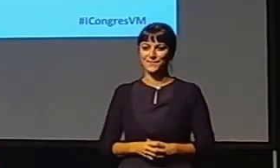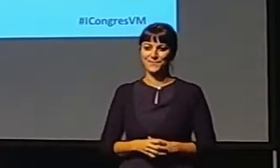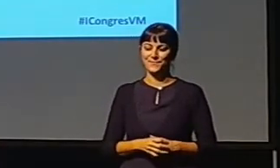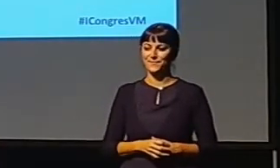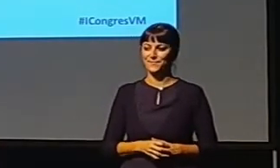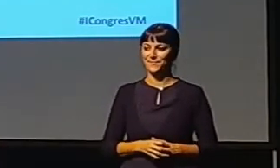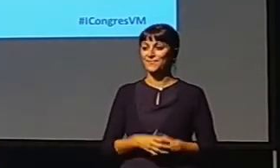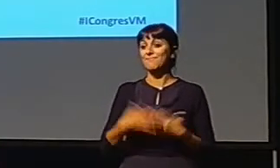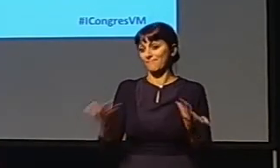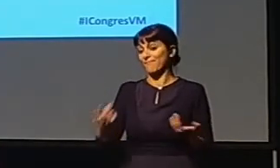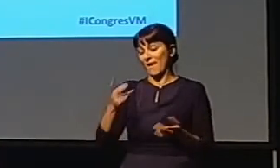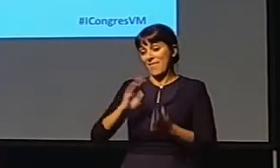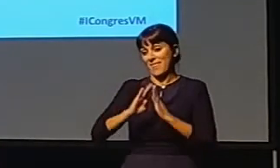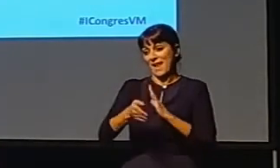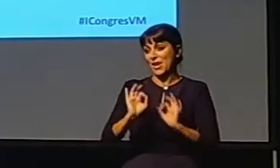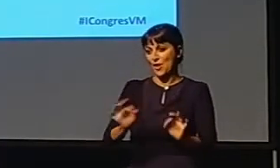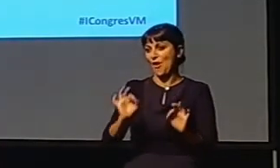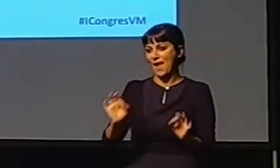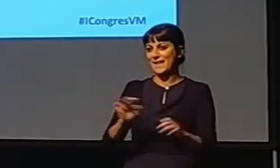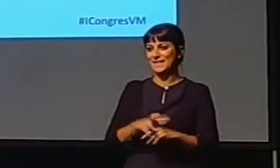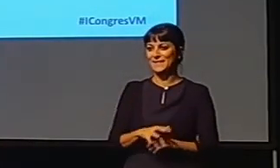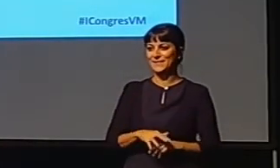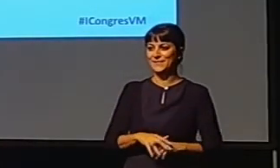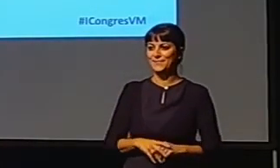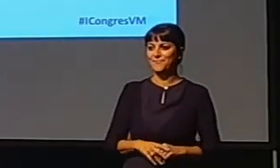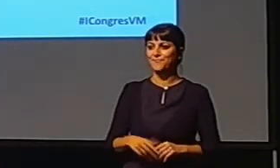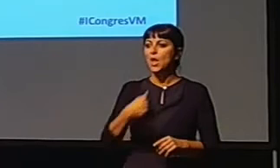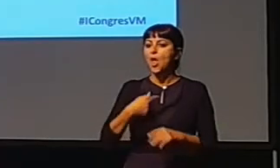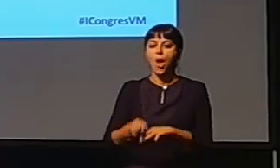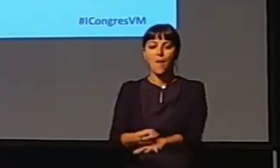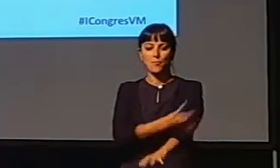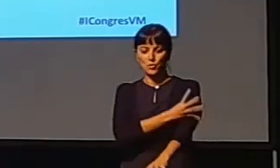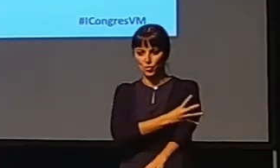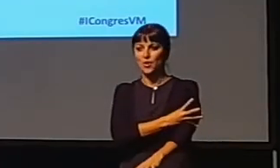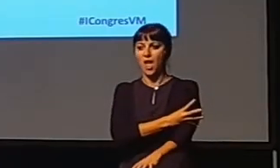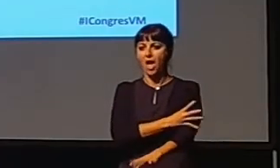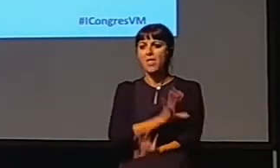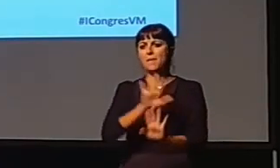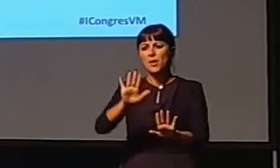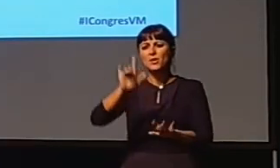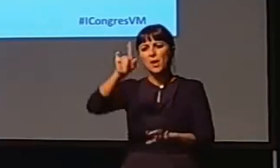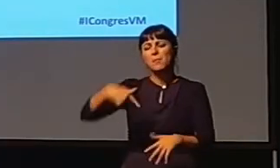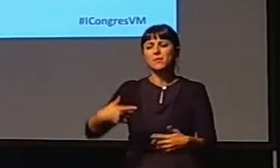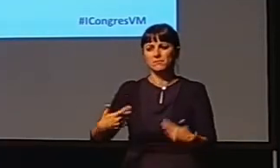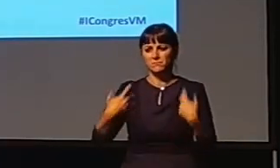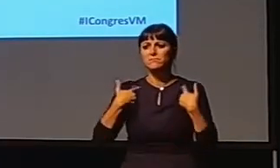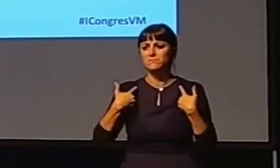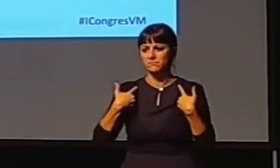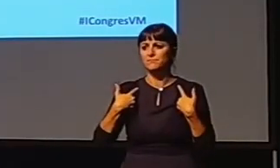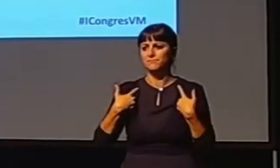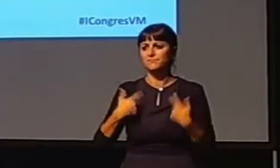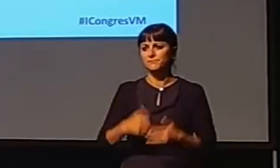Té les qüestions del directe, no? Dic que estic emocionada, però també estic fotuda.